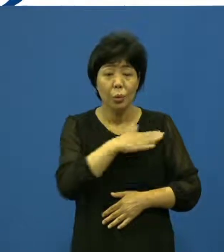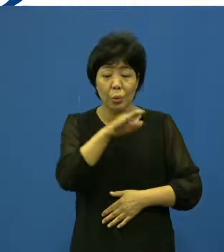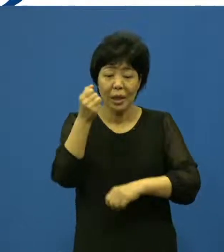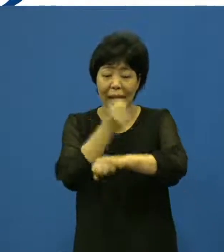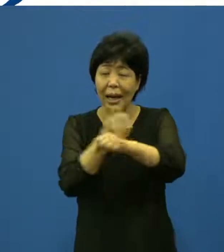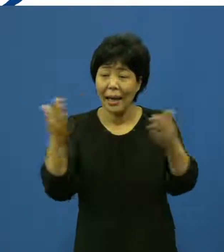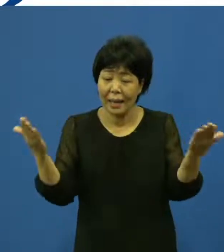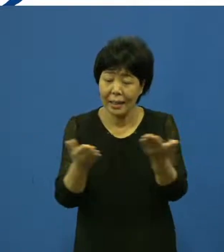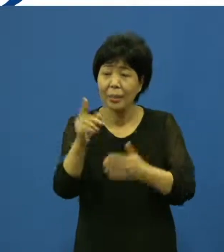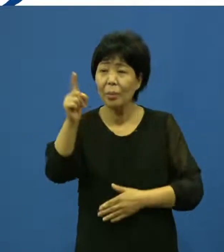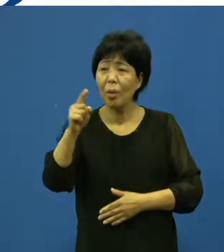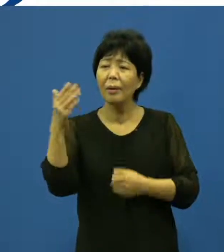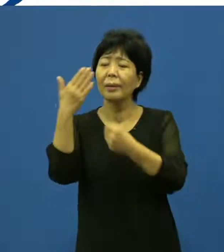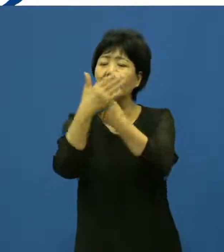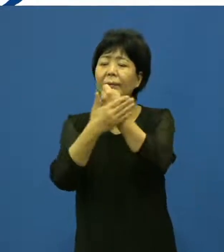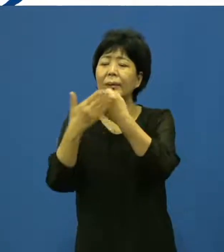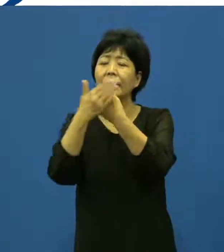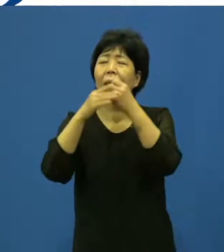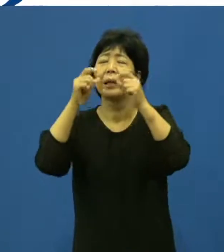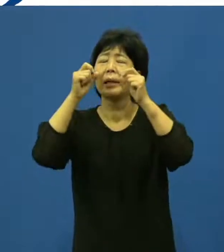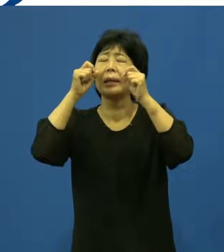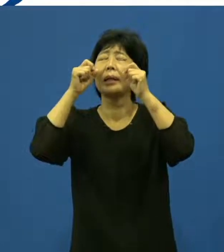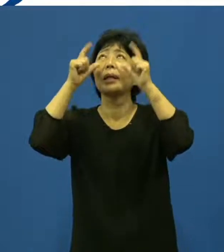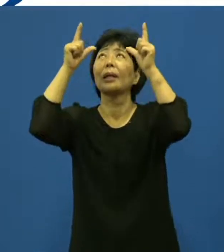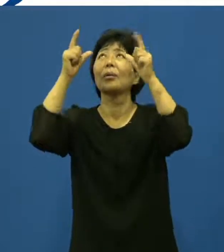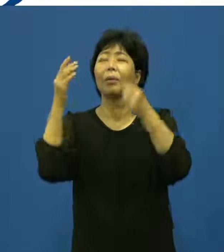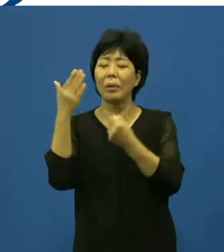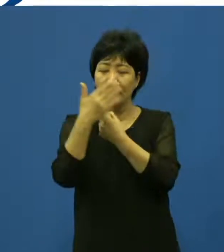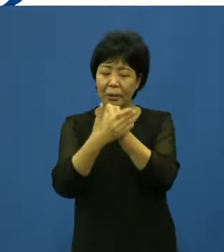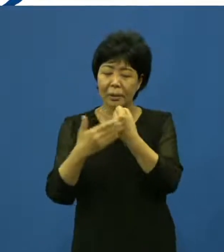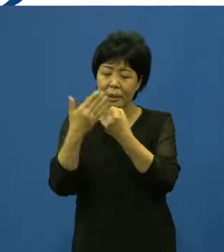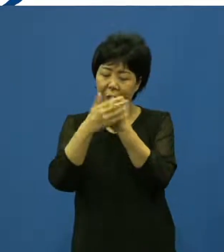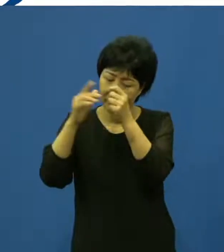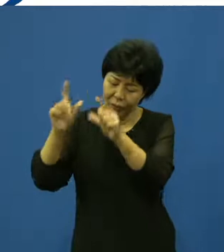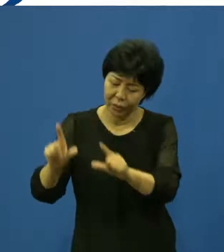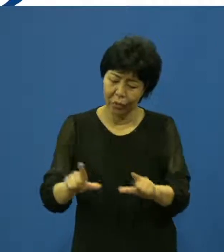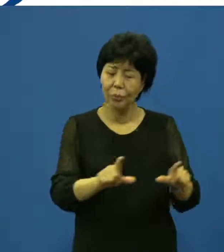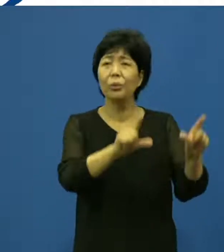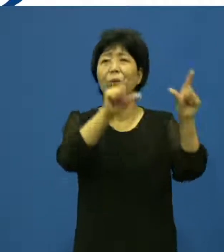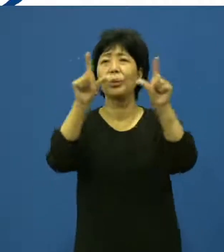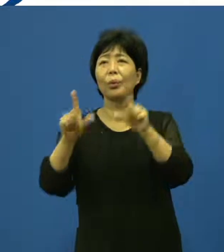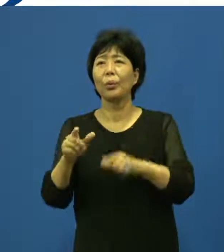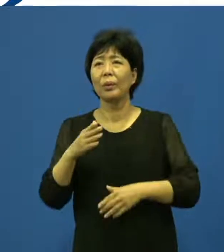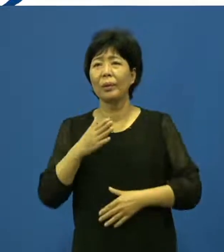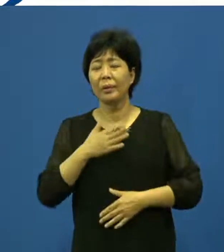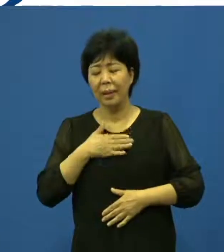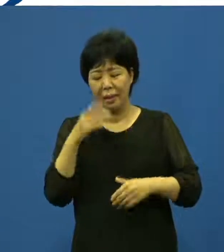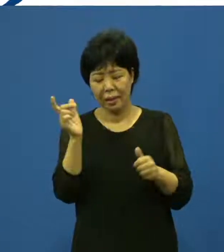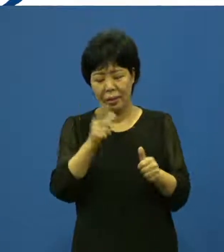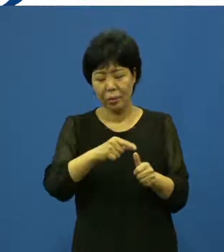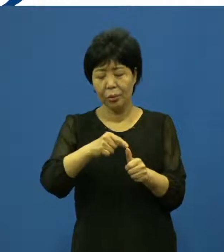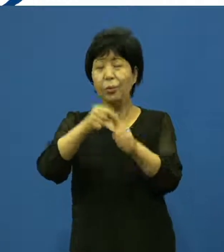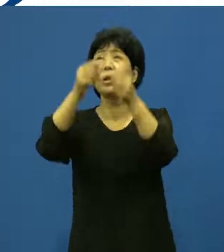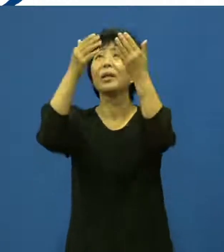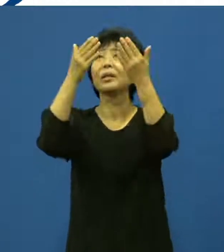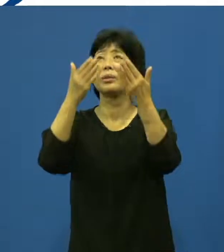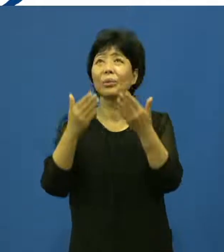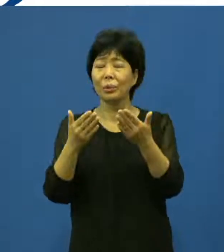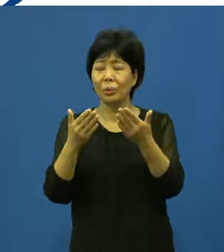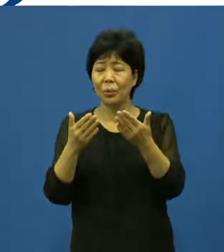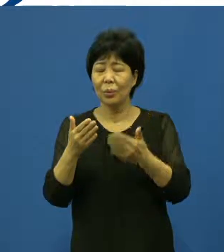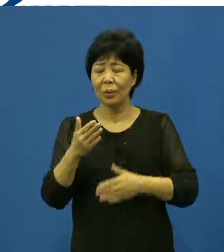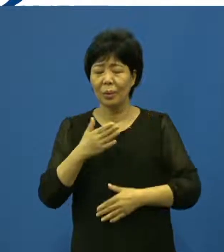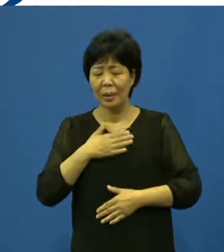그 은혜를 누리는 것입니다. 나를 받아주셨습니다. 어떤 상태라도,